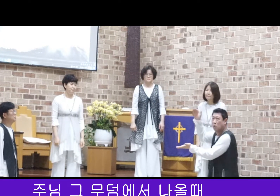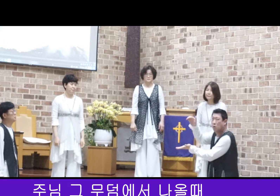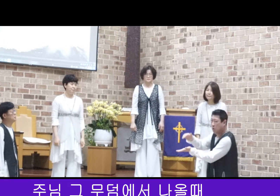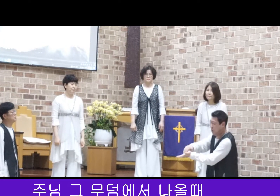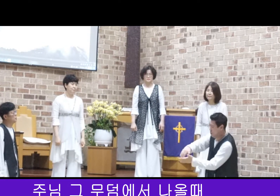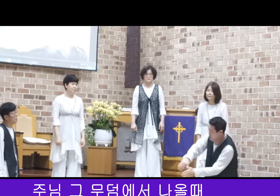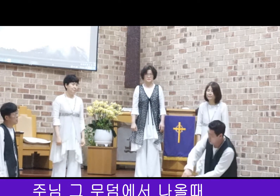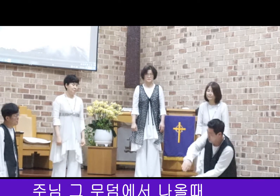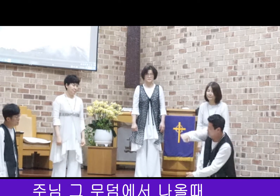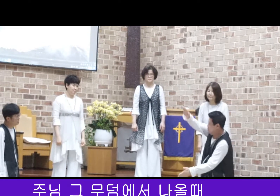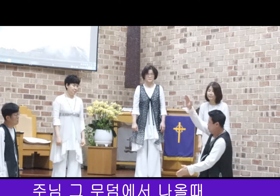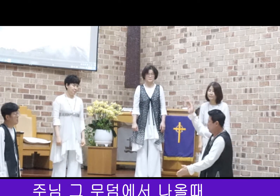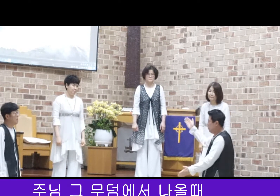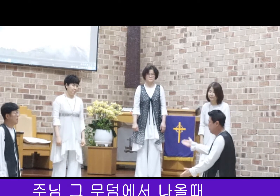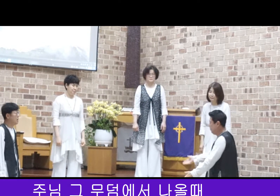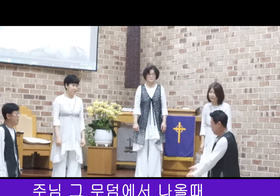무덤에서 나올 때